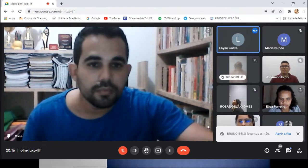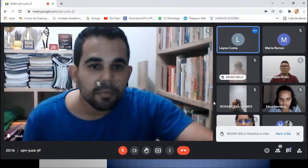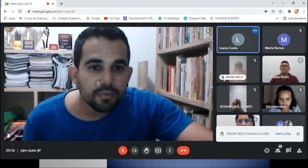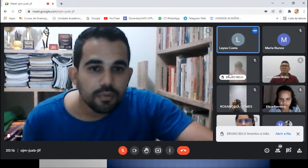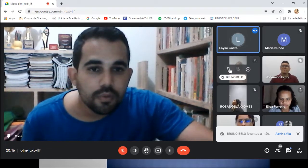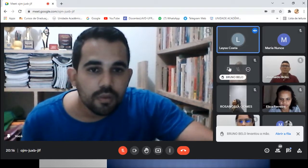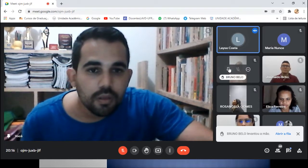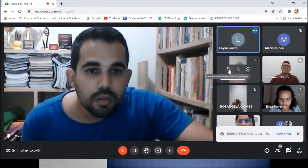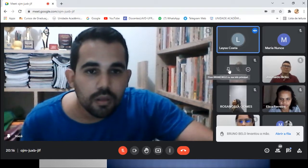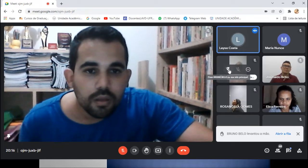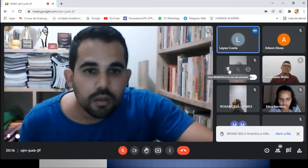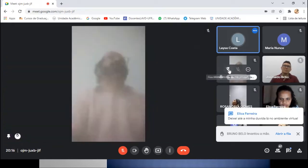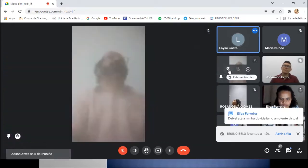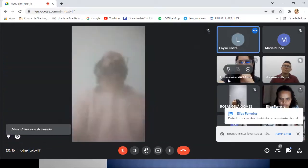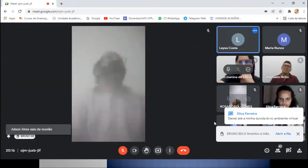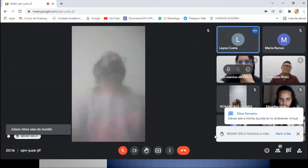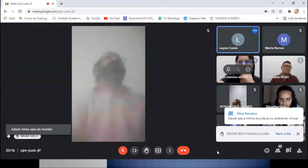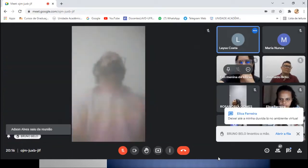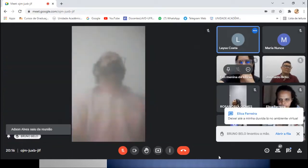Pronto, Bruno levantou.